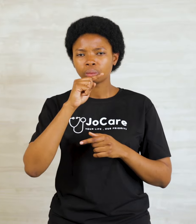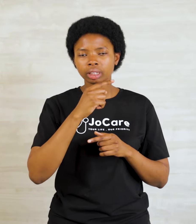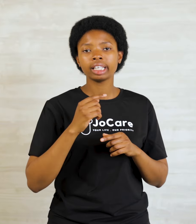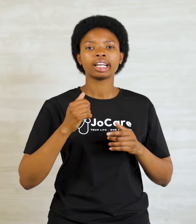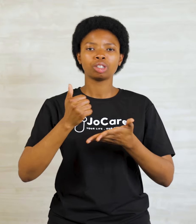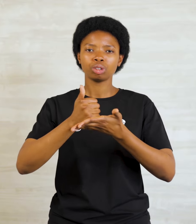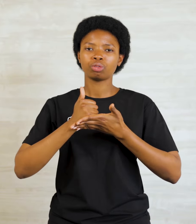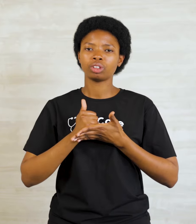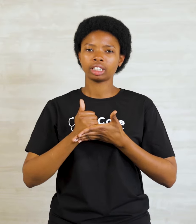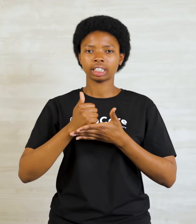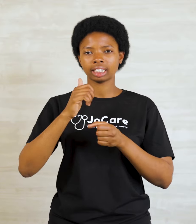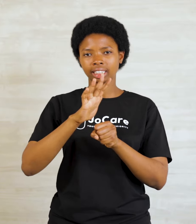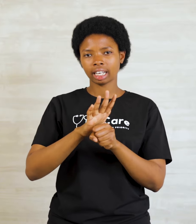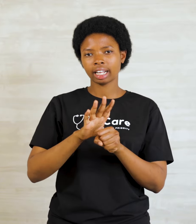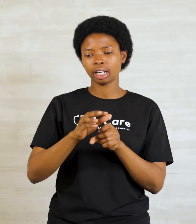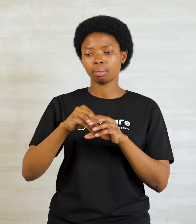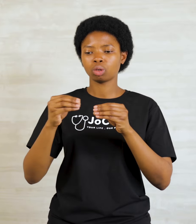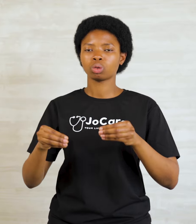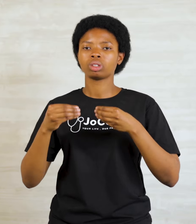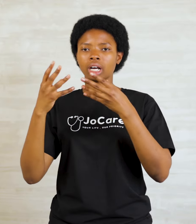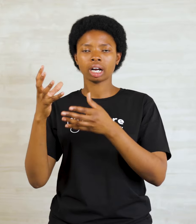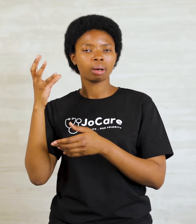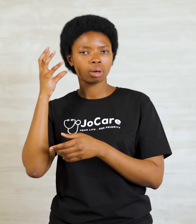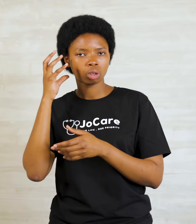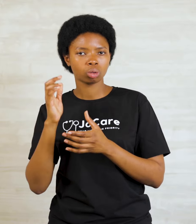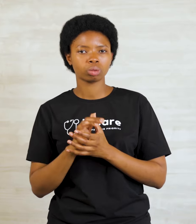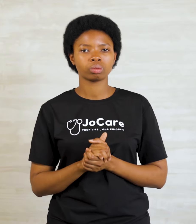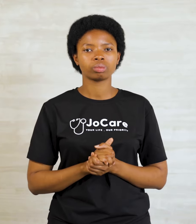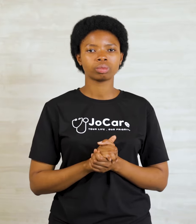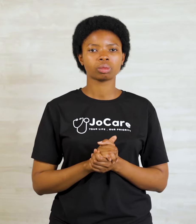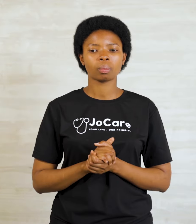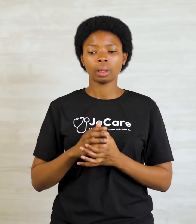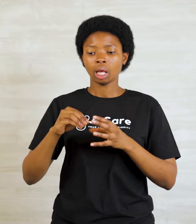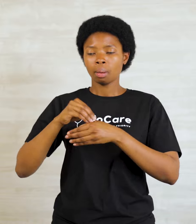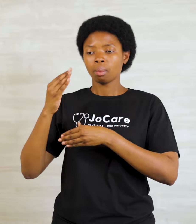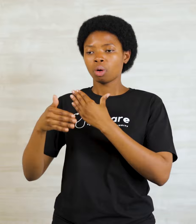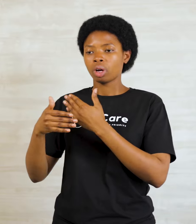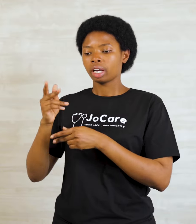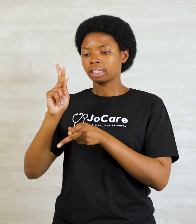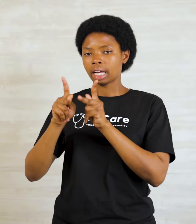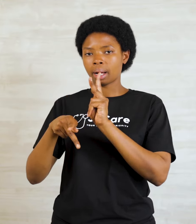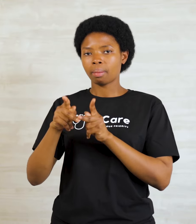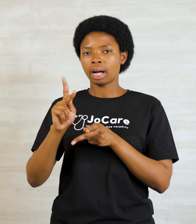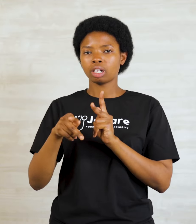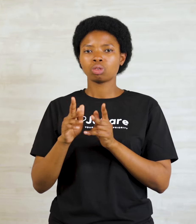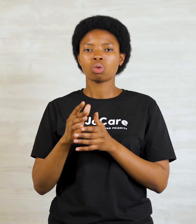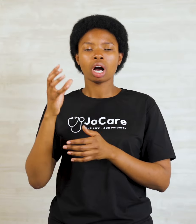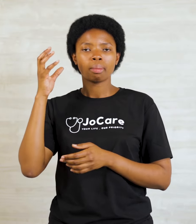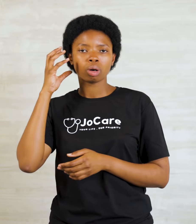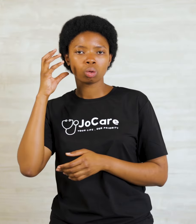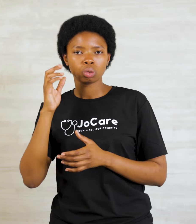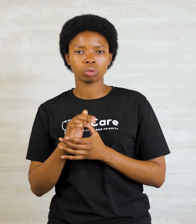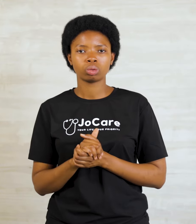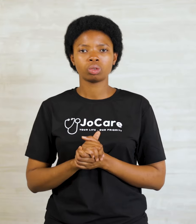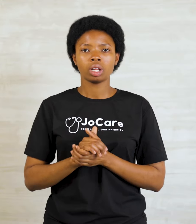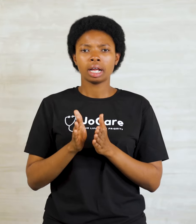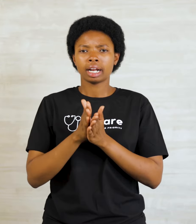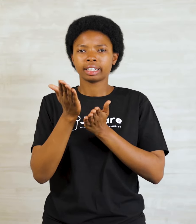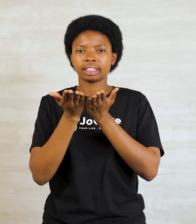gutanga amakuru hanyuma mu kwegereza service abantu social media ikidufasha ni ukubamenyesha aho